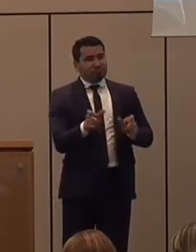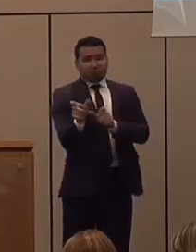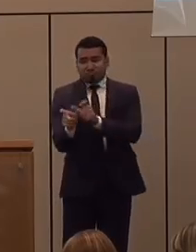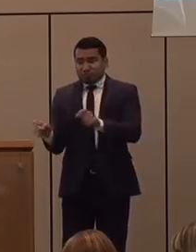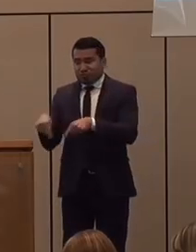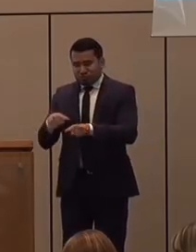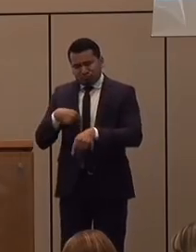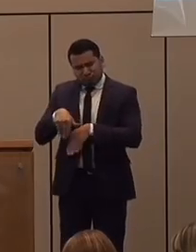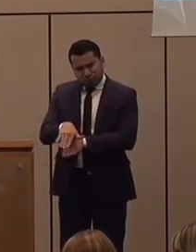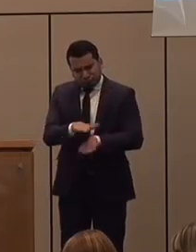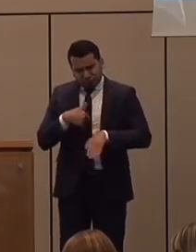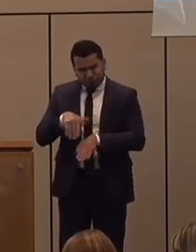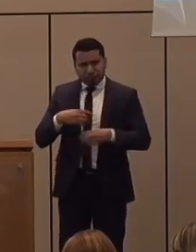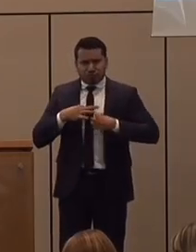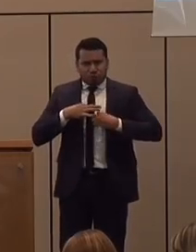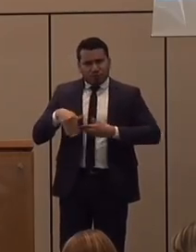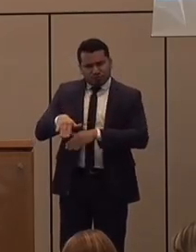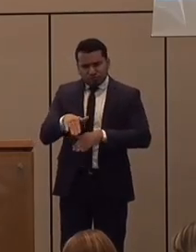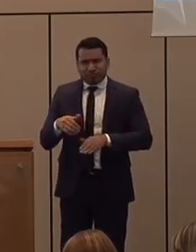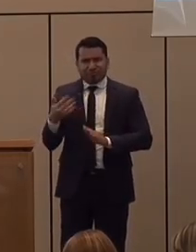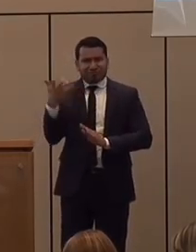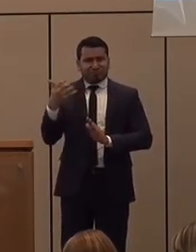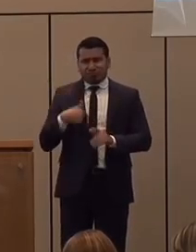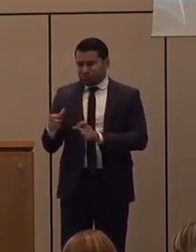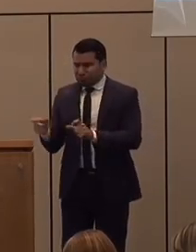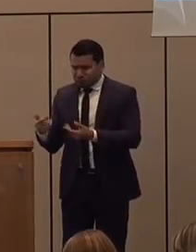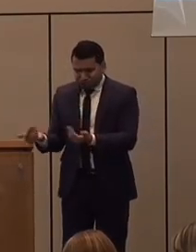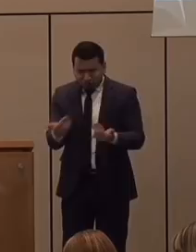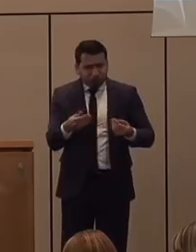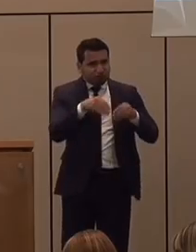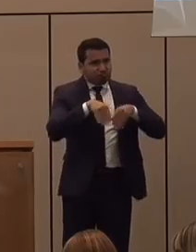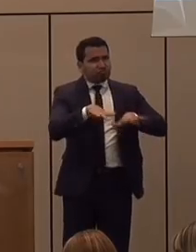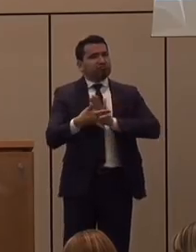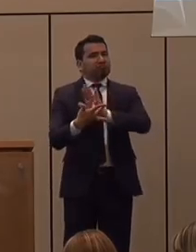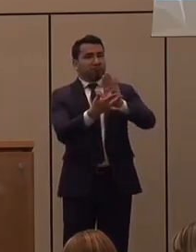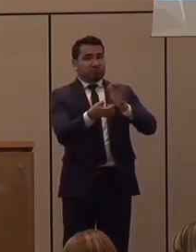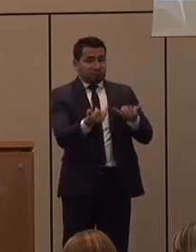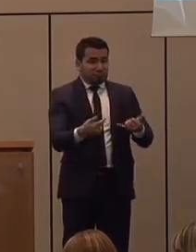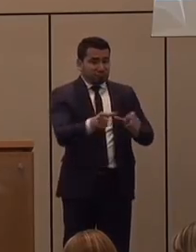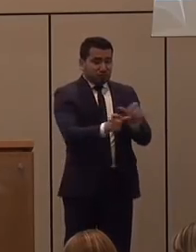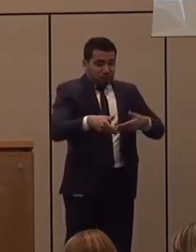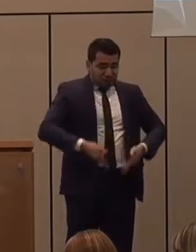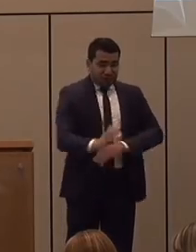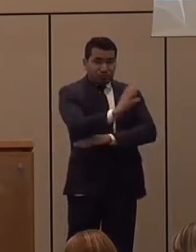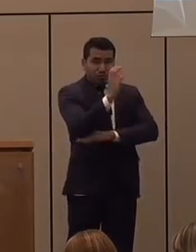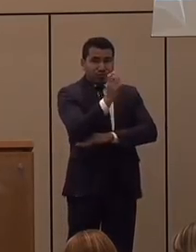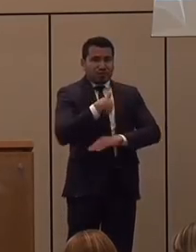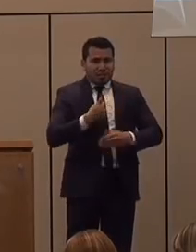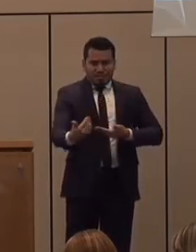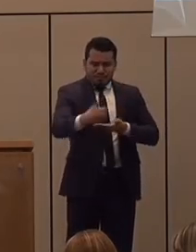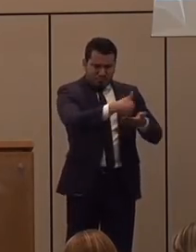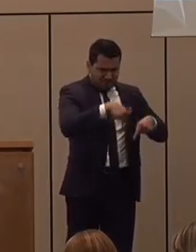confeccionan y que esperamos que todos los colombianos empiecen a comprar en las grandes superficies y en los grandes almacenes